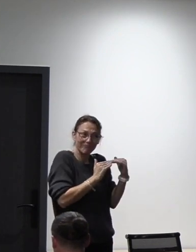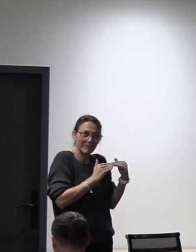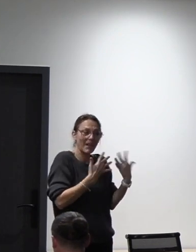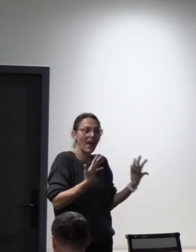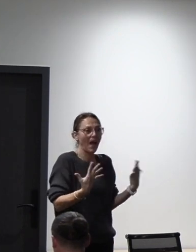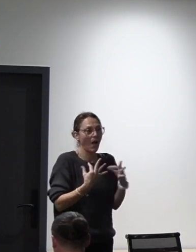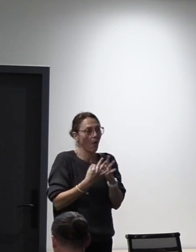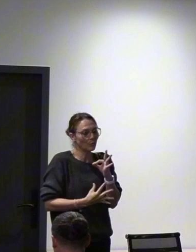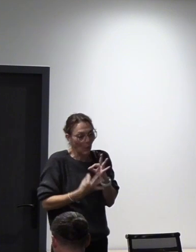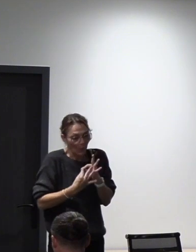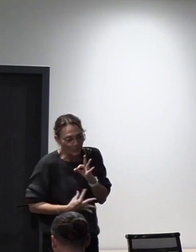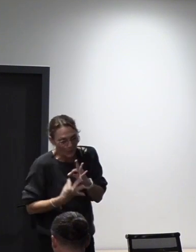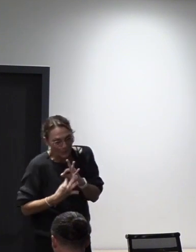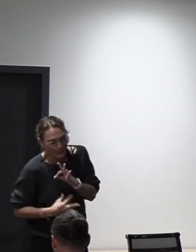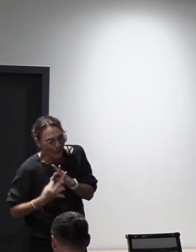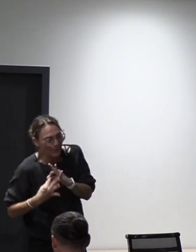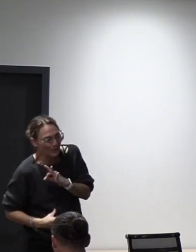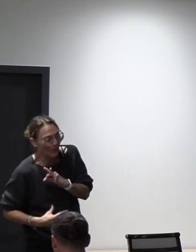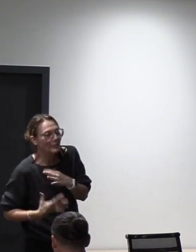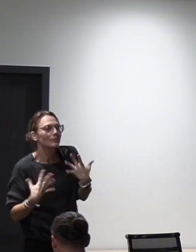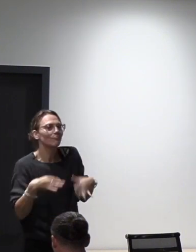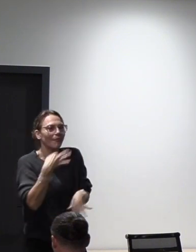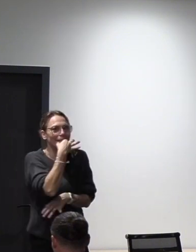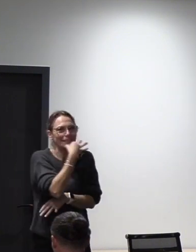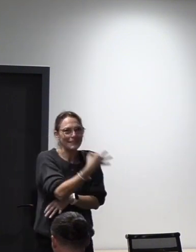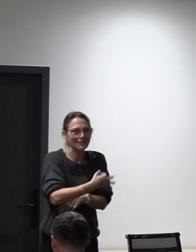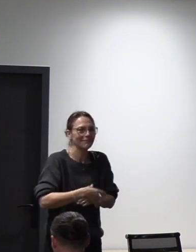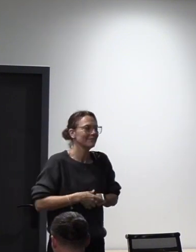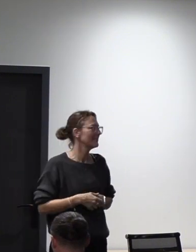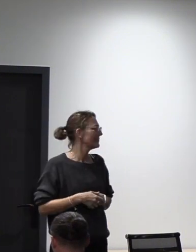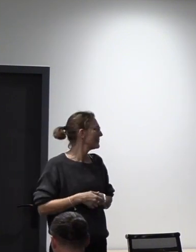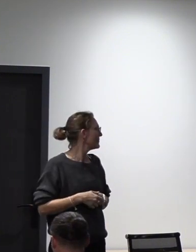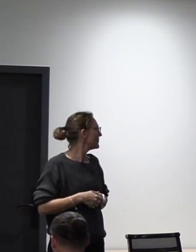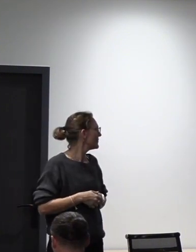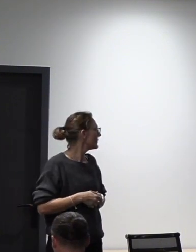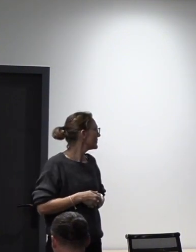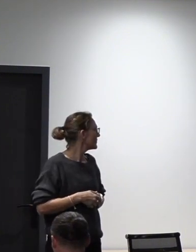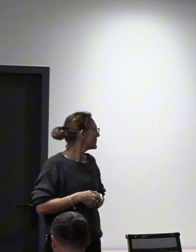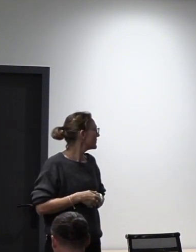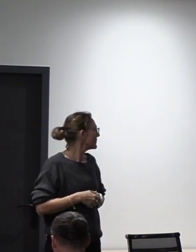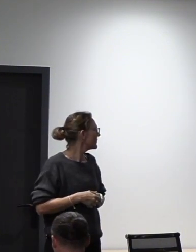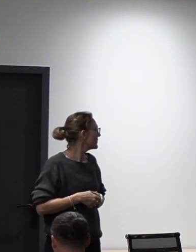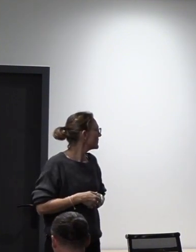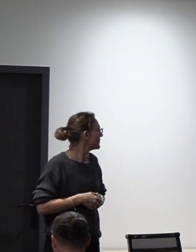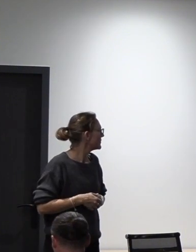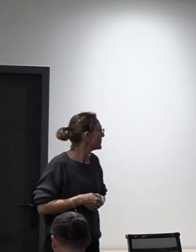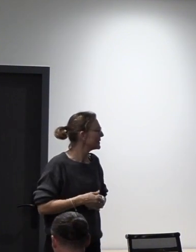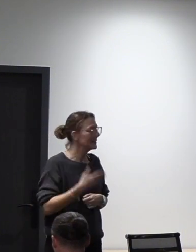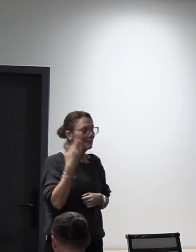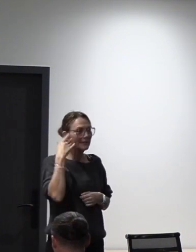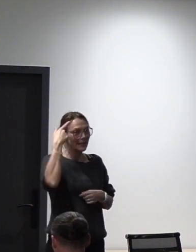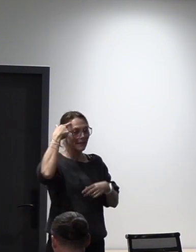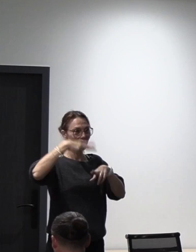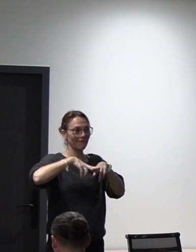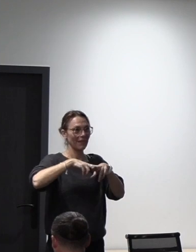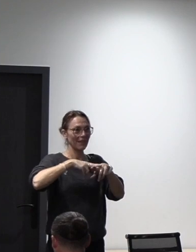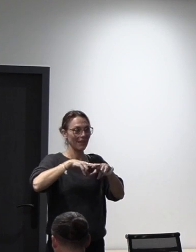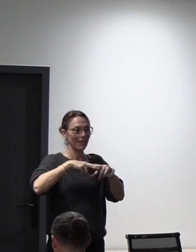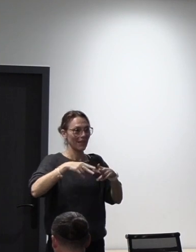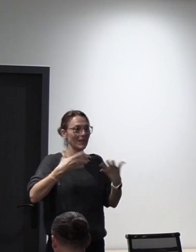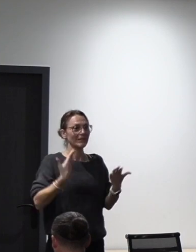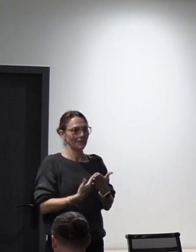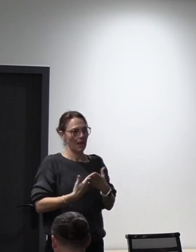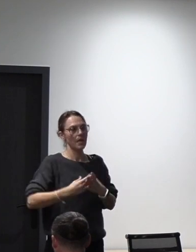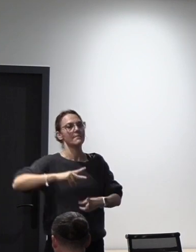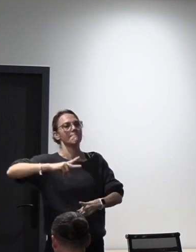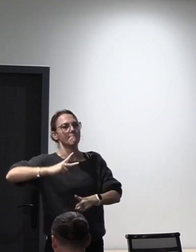la conclusion de la conclusion, ça je vous l'avais dit, et le mal, c'est l'absence de pensée. À Marseille, comme à Avignon, comme à